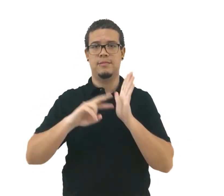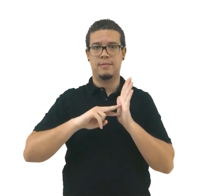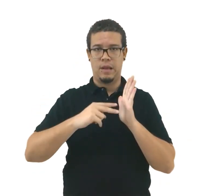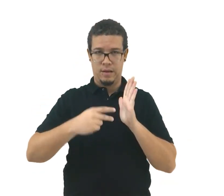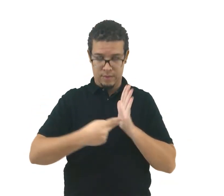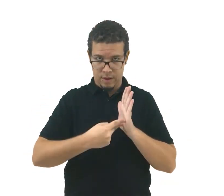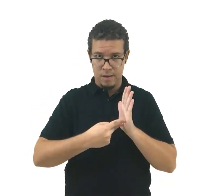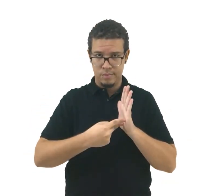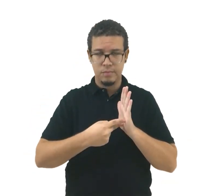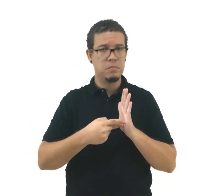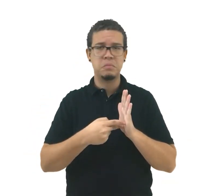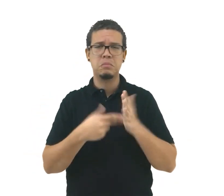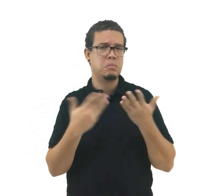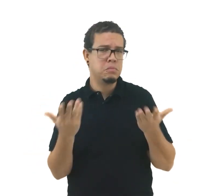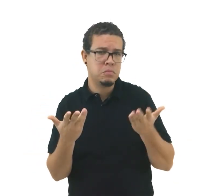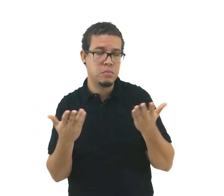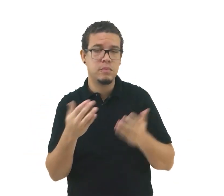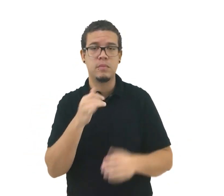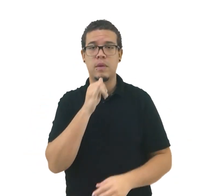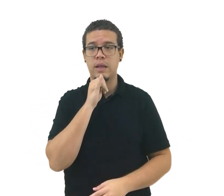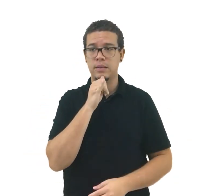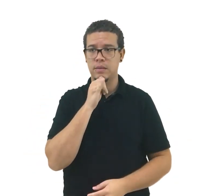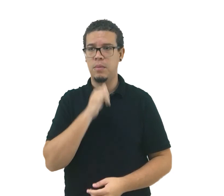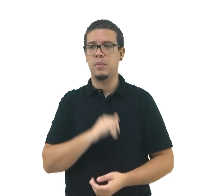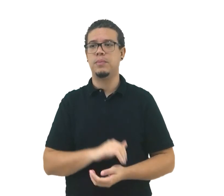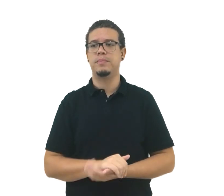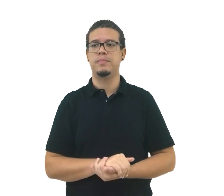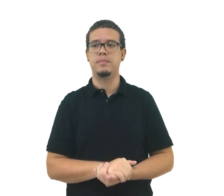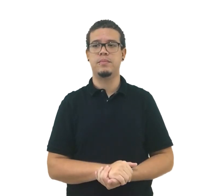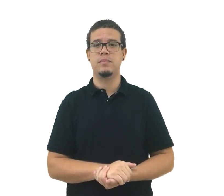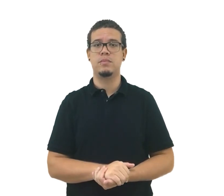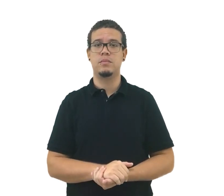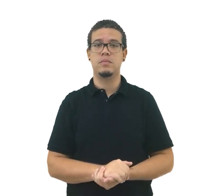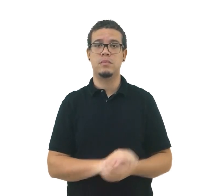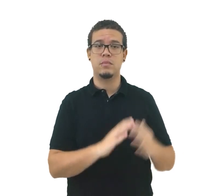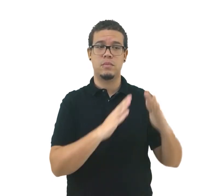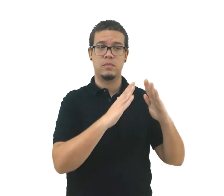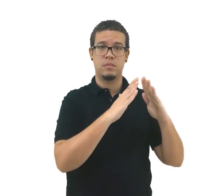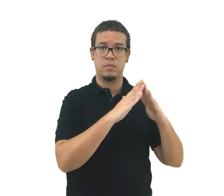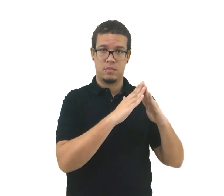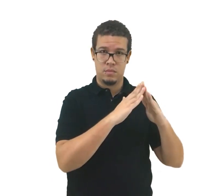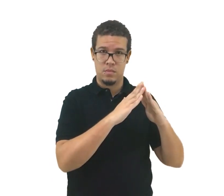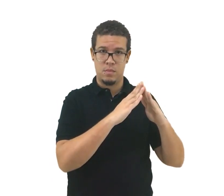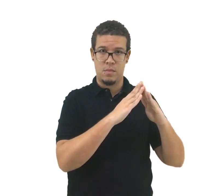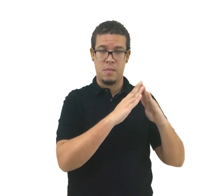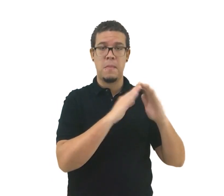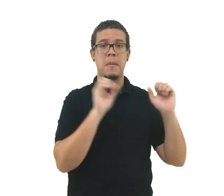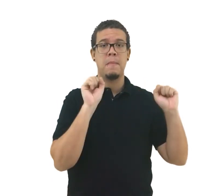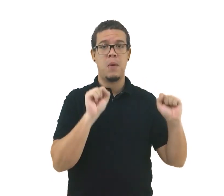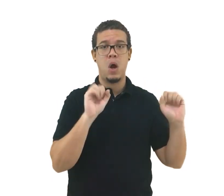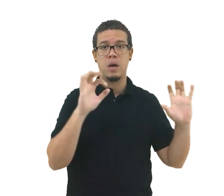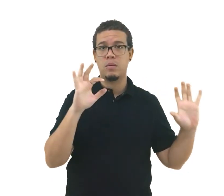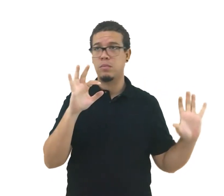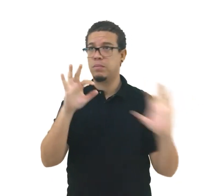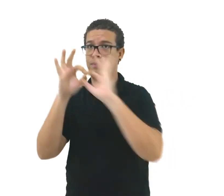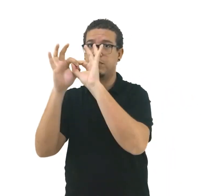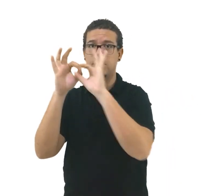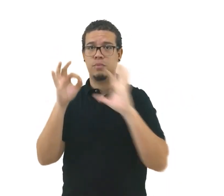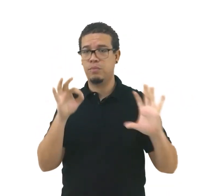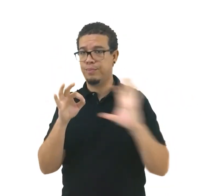significados diferentes de acordo com o contexto. Por exemplo, o sinal de casa, ele pode ser composto com outros sinais, dando um